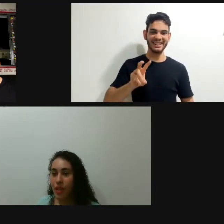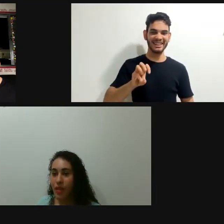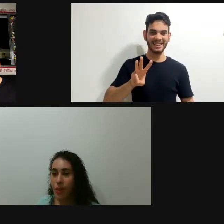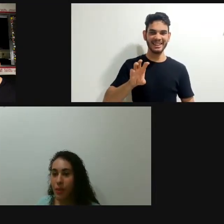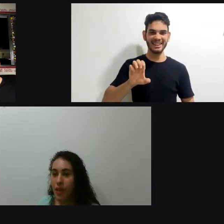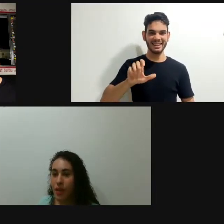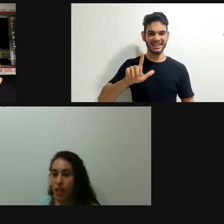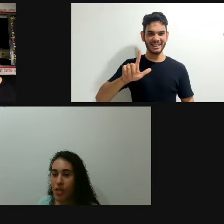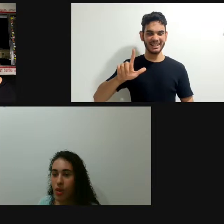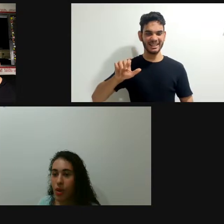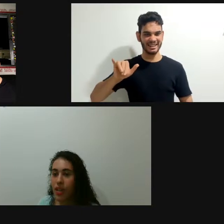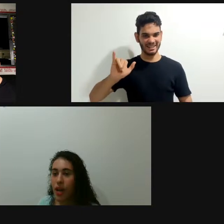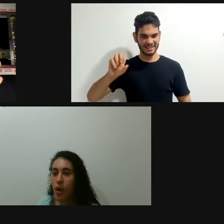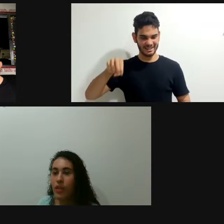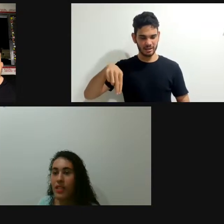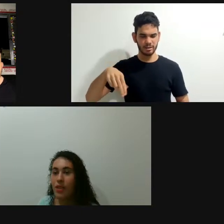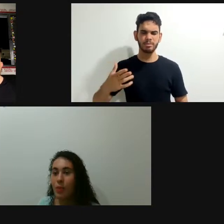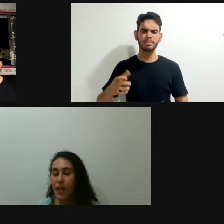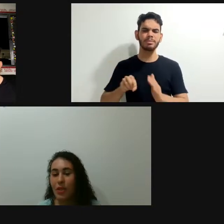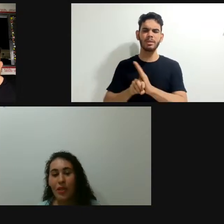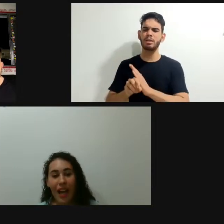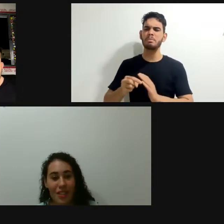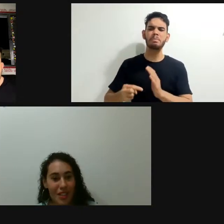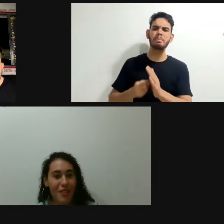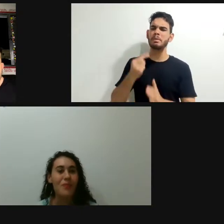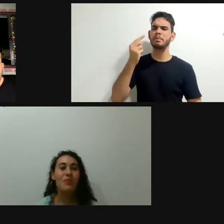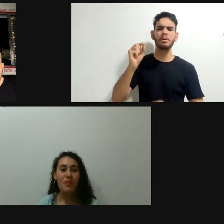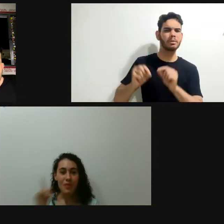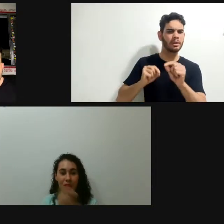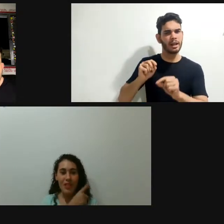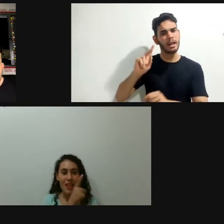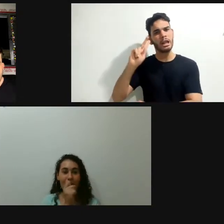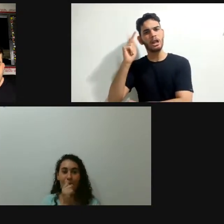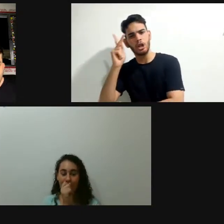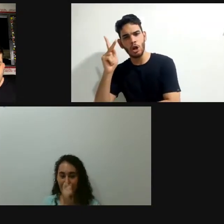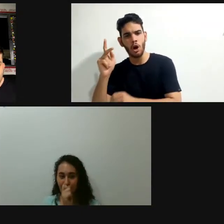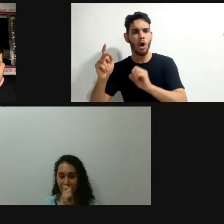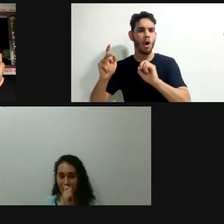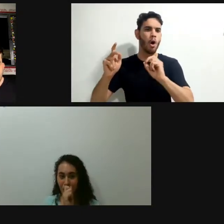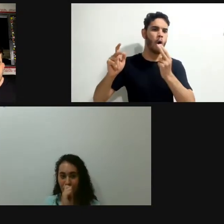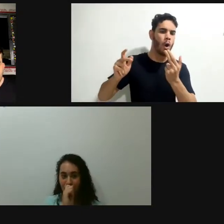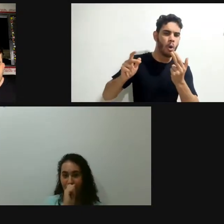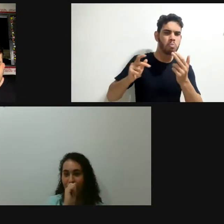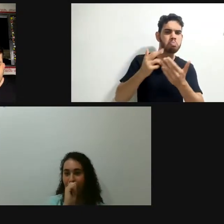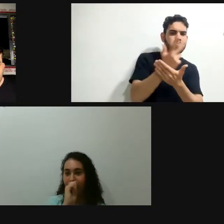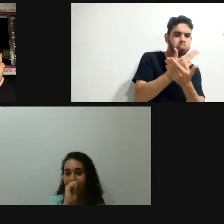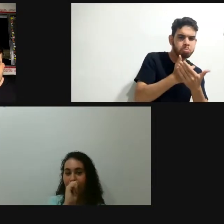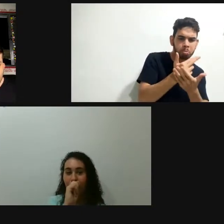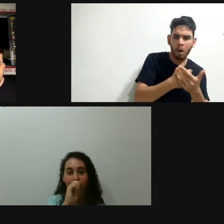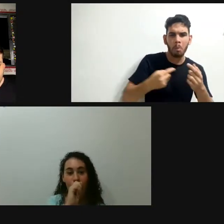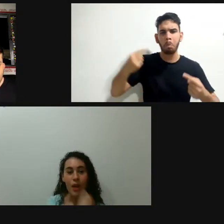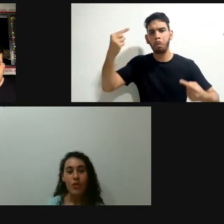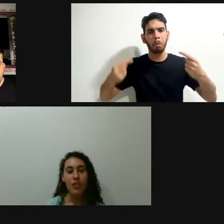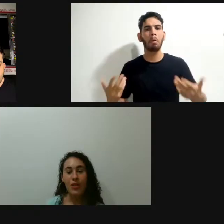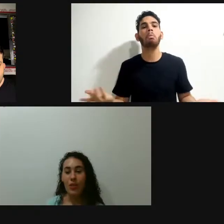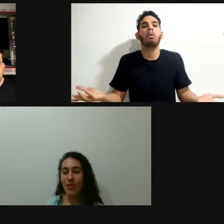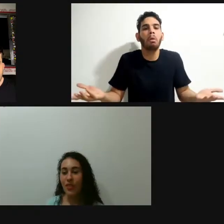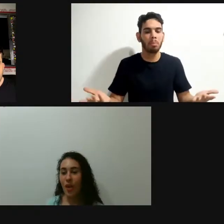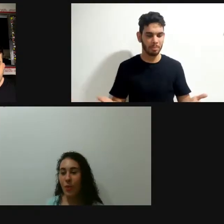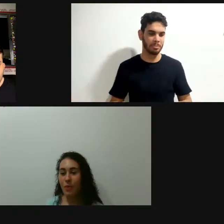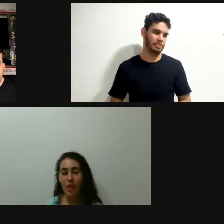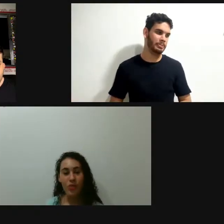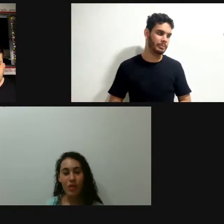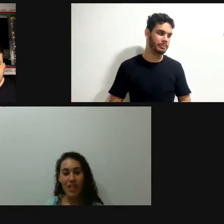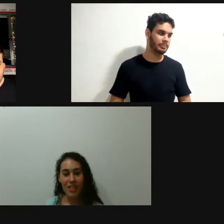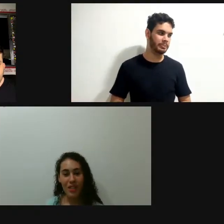o que veio primeiro, a história ou o desenho do personagem? Pergunta que eu gostei bastante. Eu acho que o que